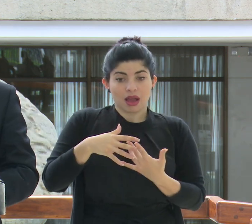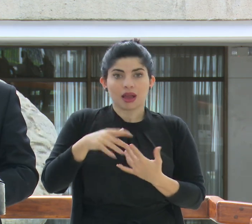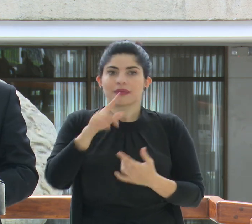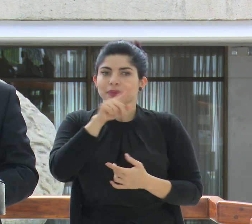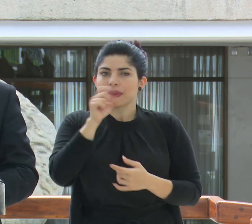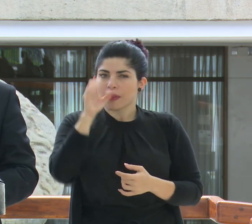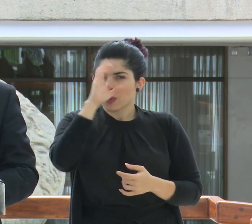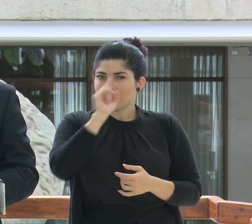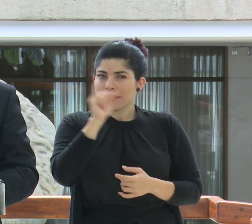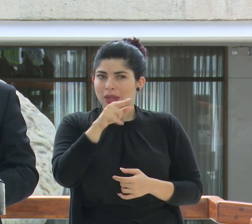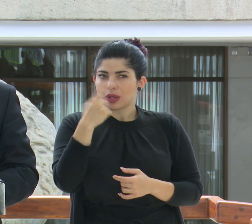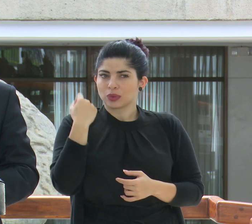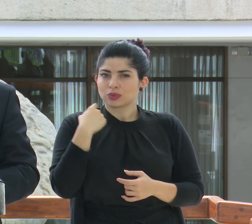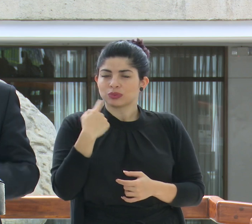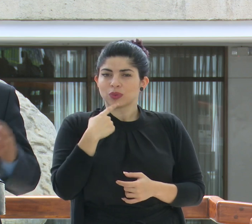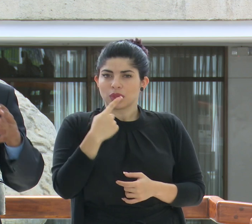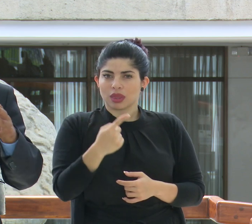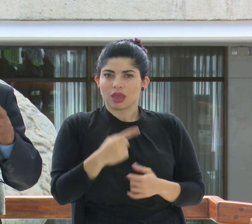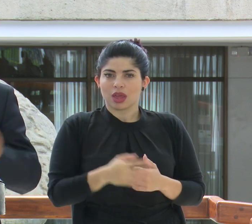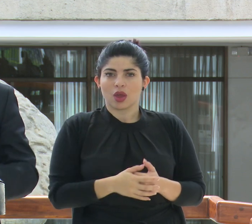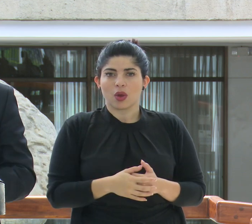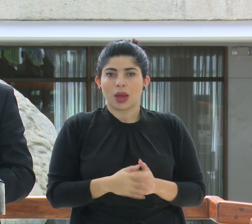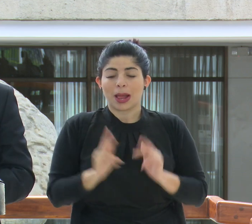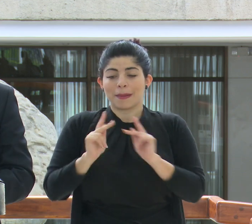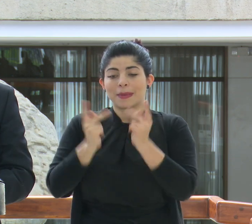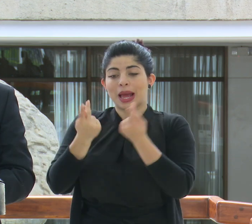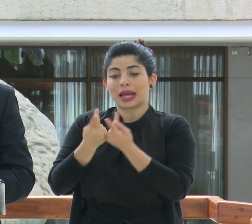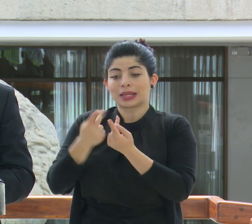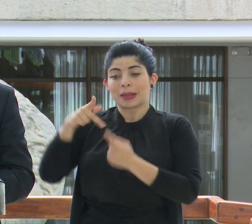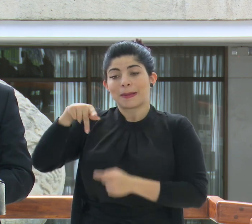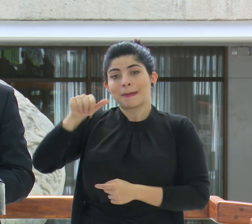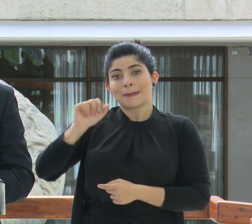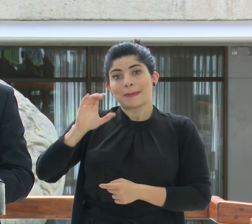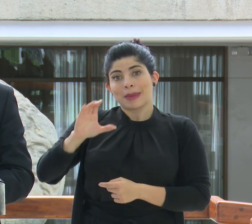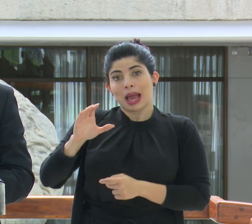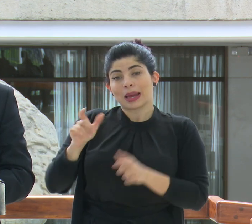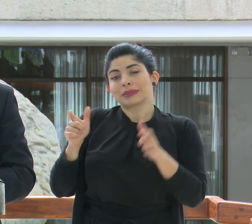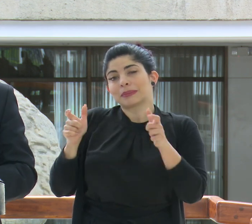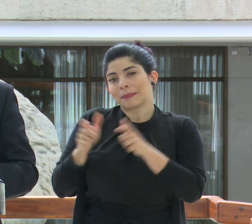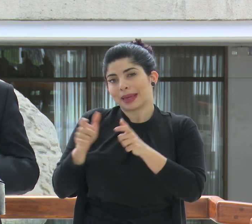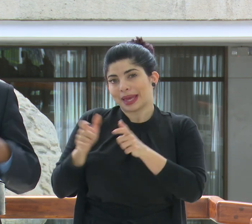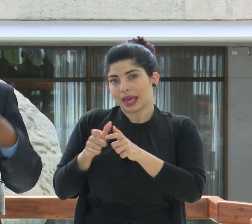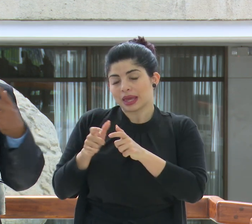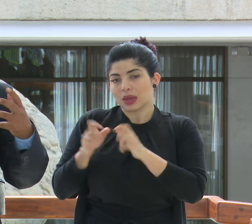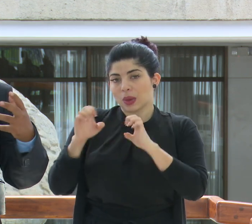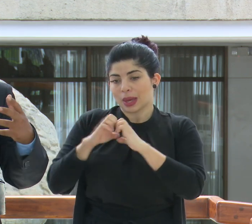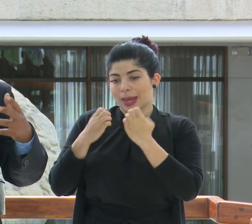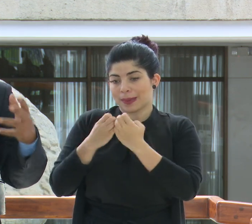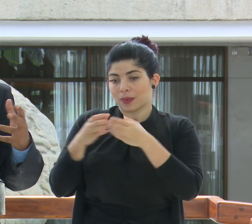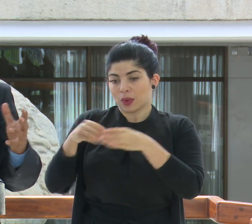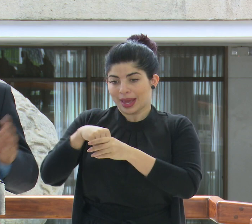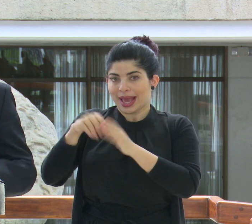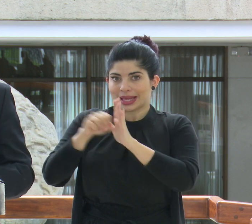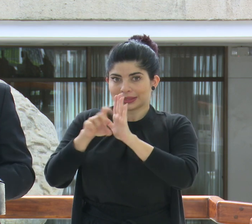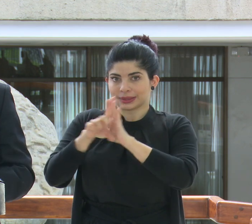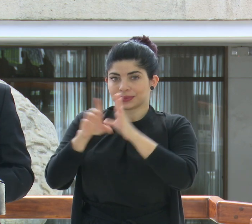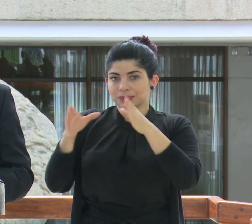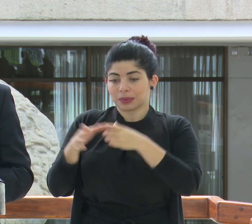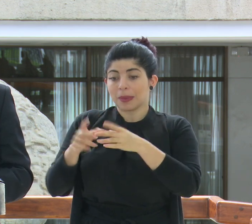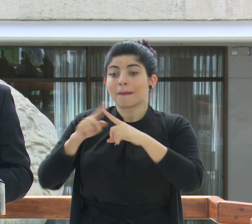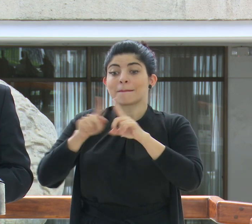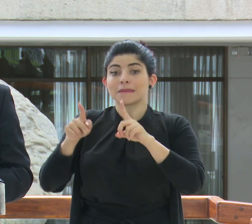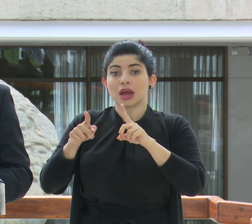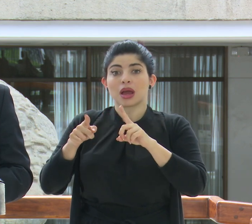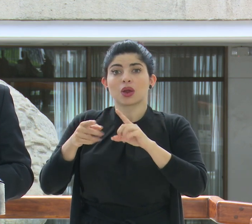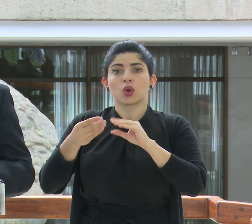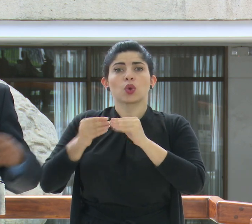el mismo hecho que usted menciona, la fracción legislativa del PAC es una fracción pequeña, y no obstante su